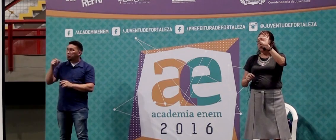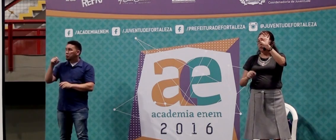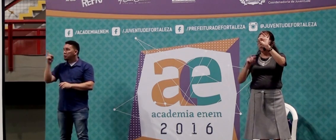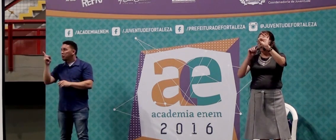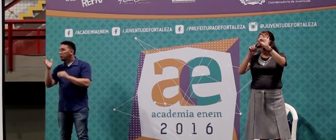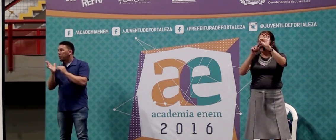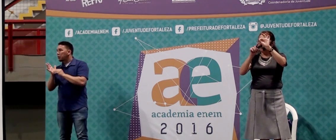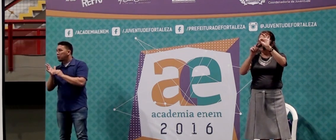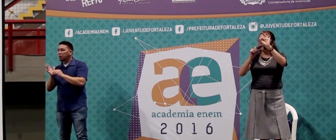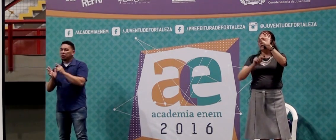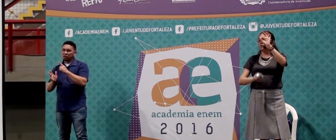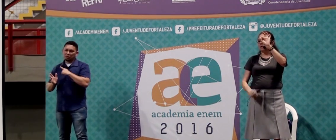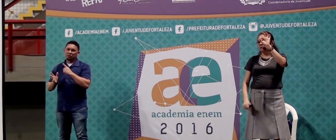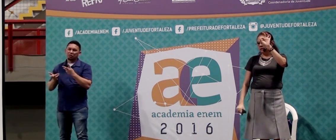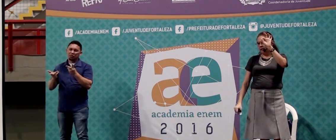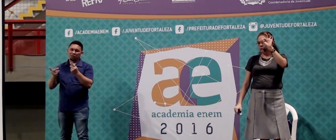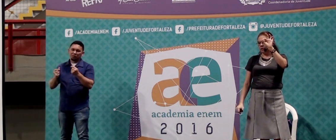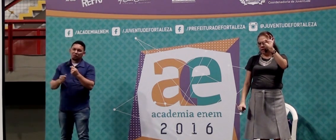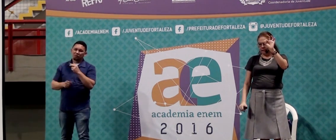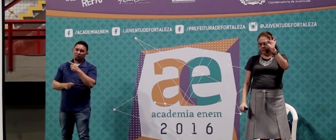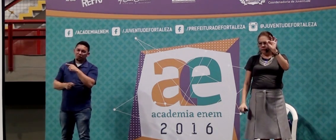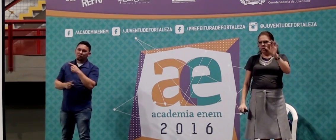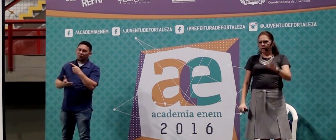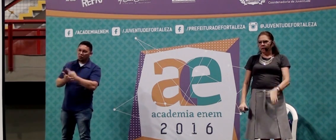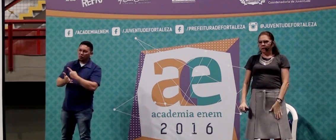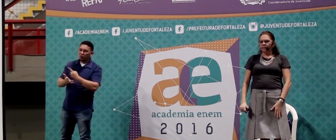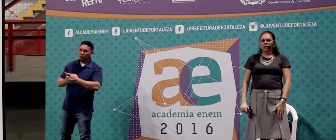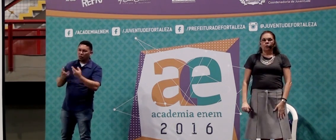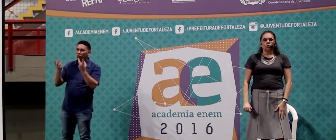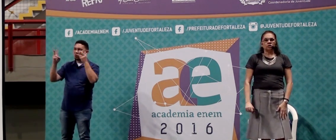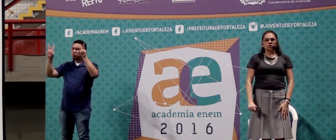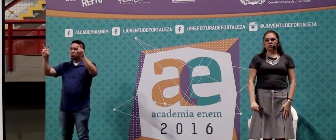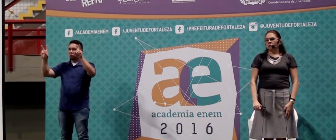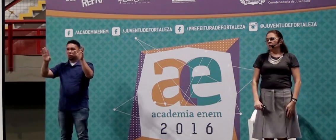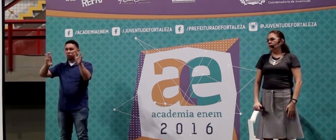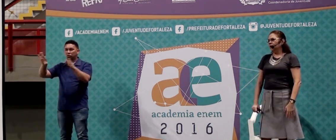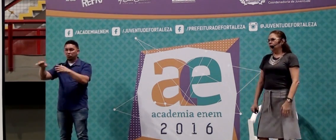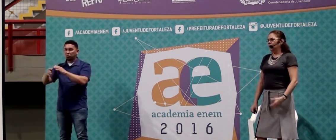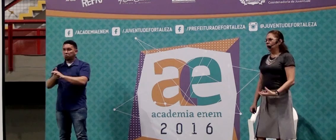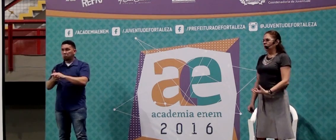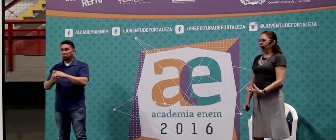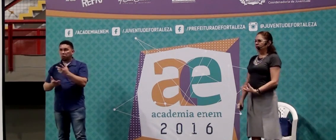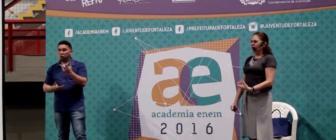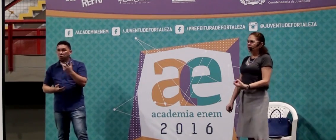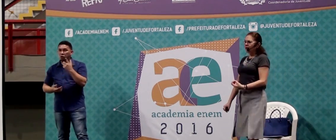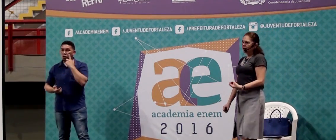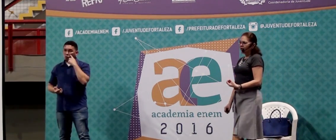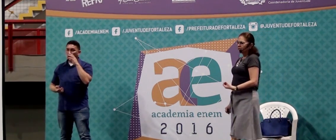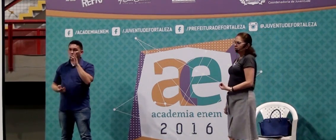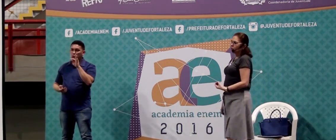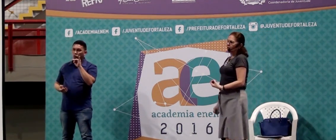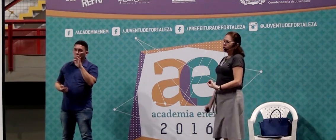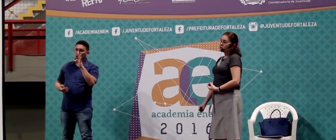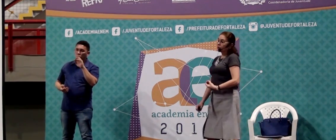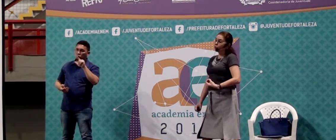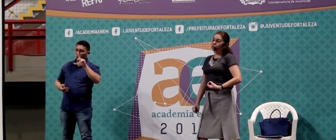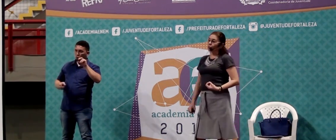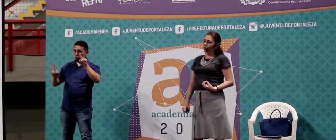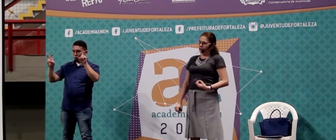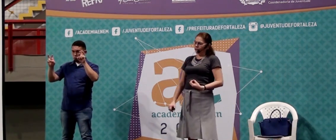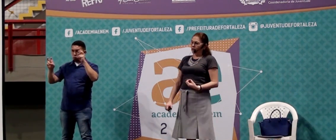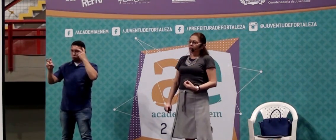escrever no título, já começa a contar os erros dali. Tá? O título não é uma coisa que tenha relação com a